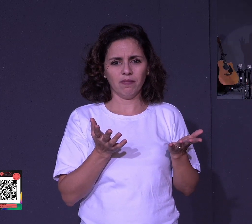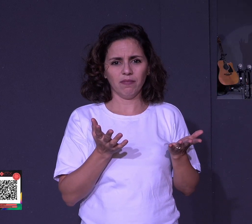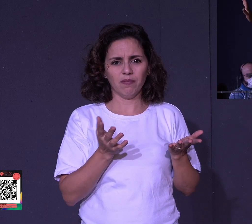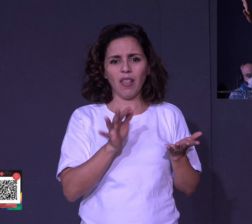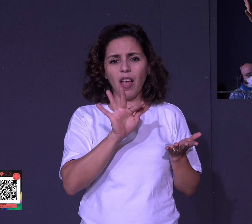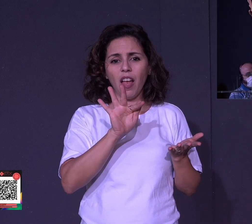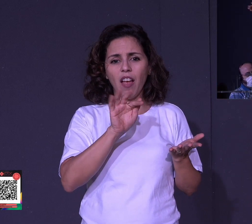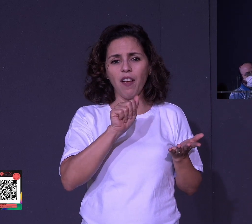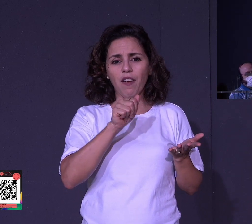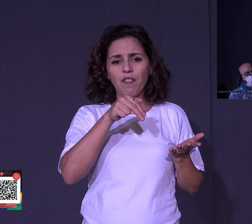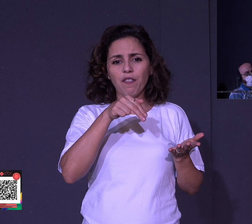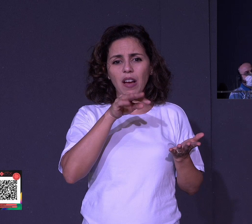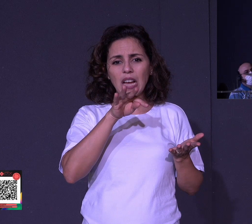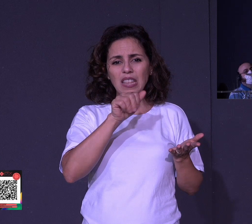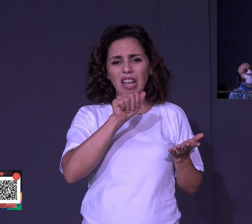Quantas pessoas eu atendi assim?